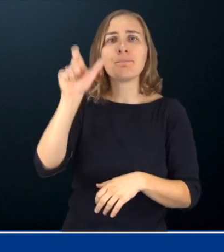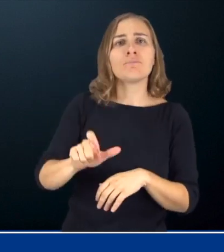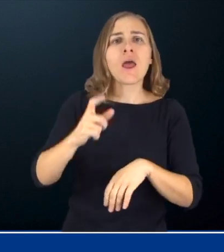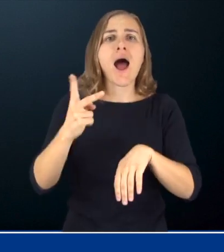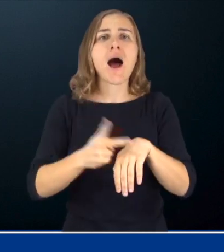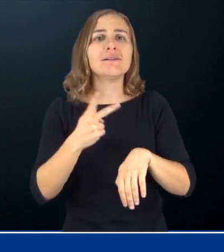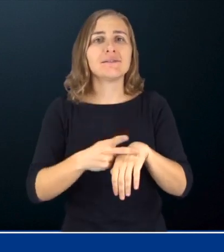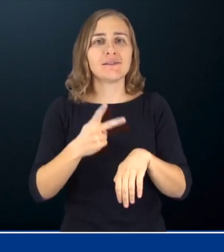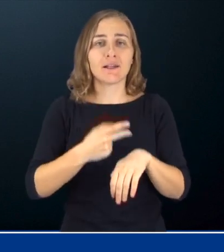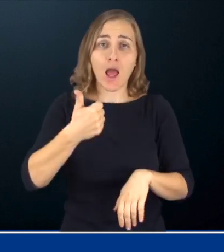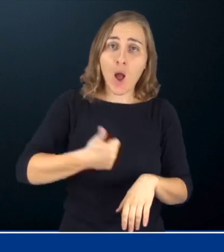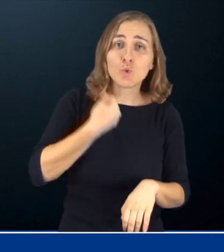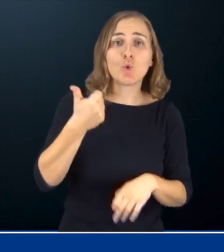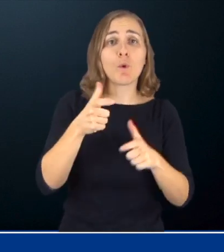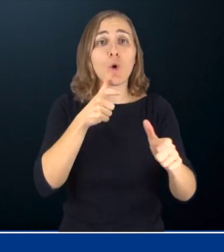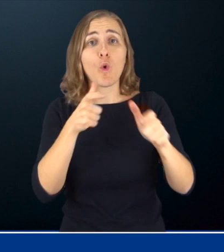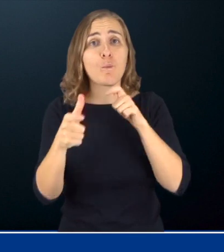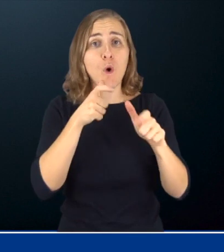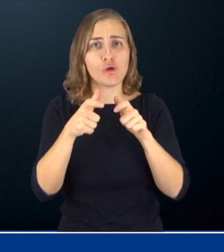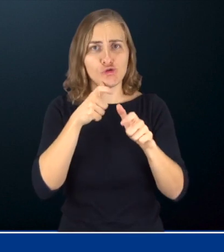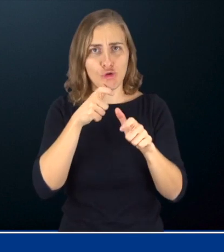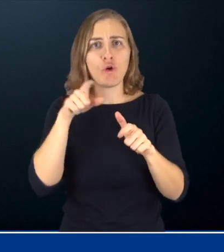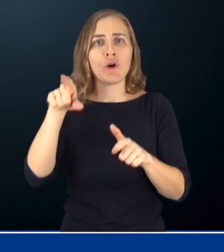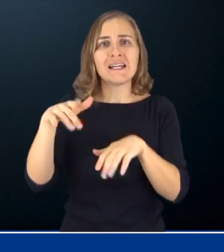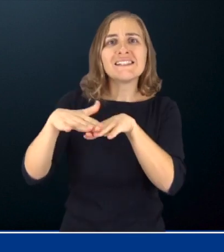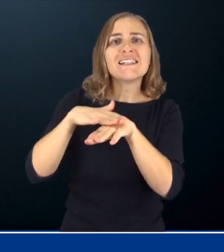internalizzati presso il Ministero dell'Istruzione.